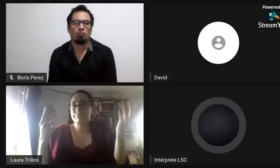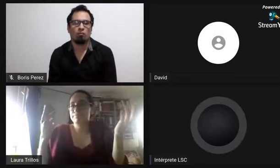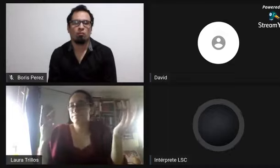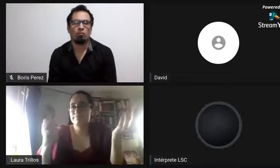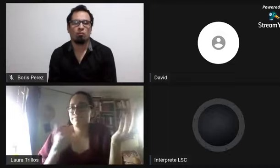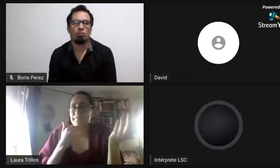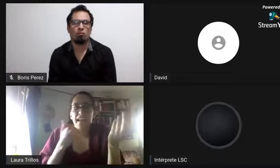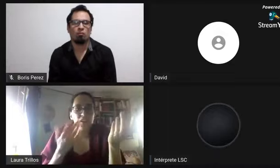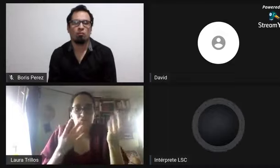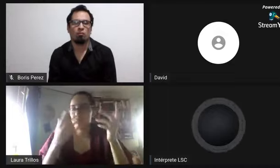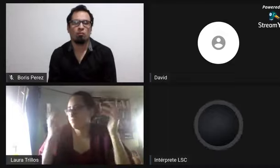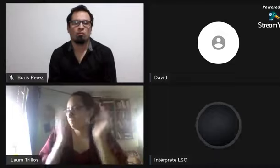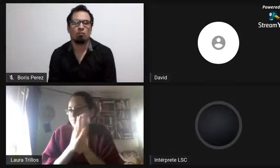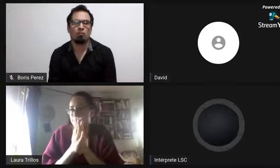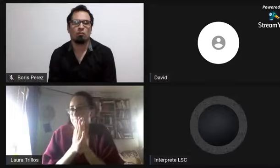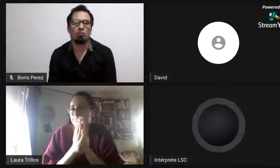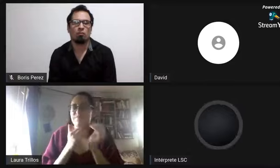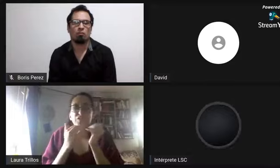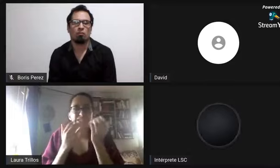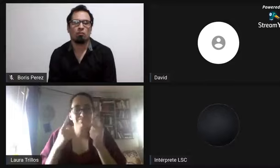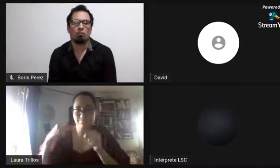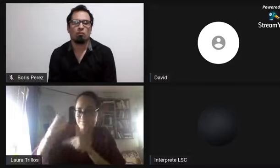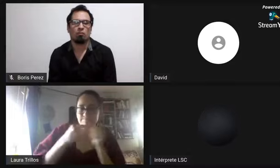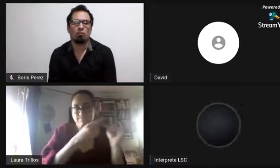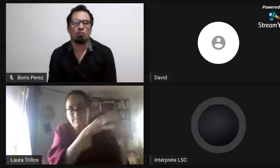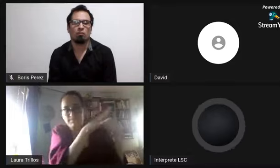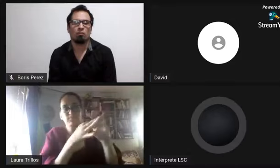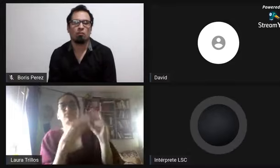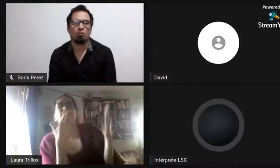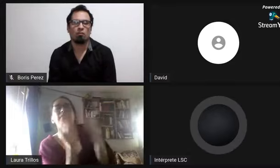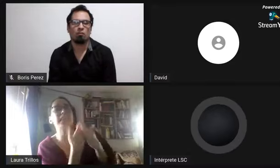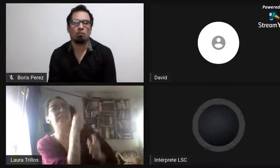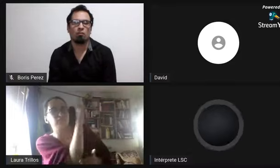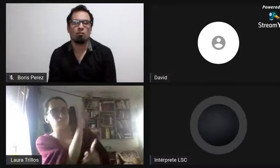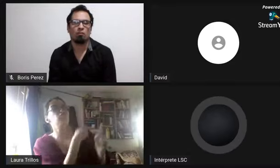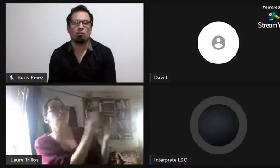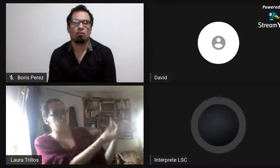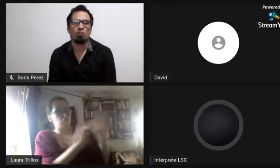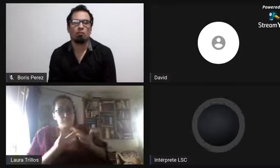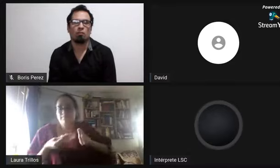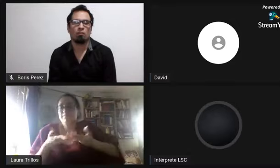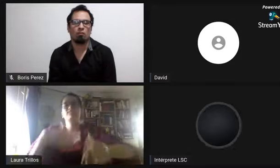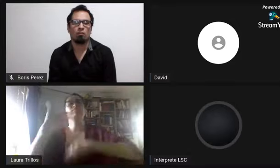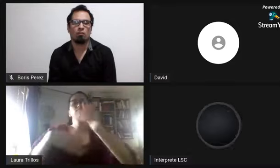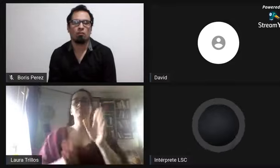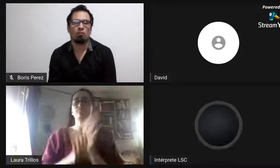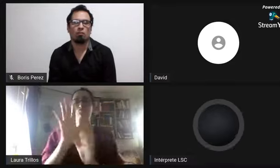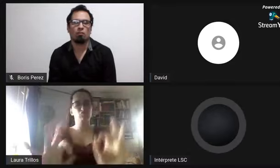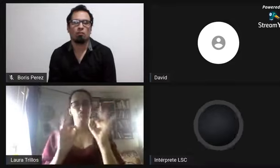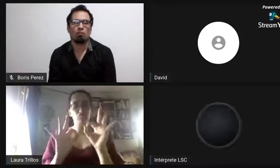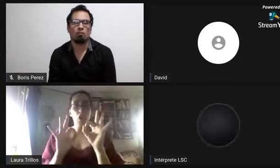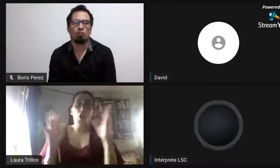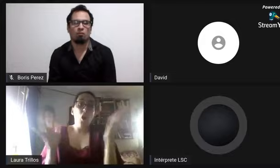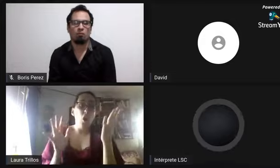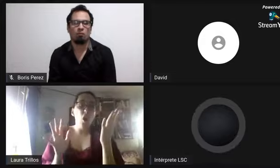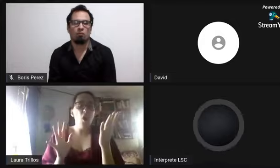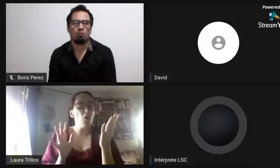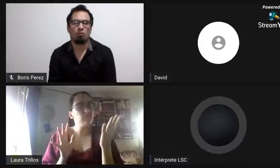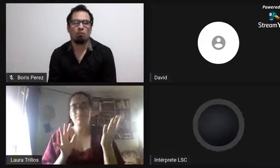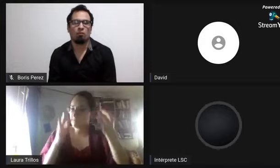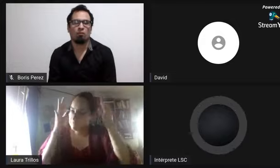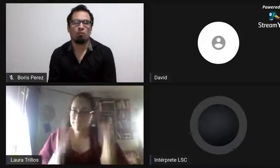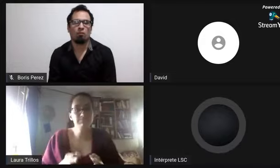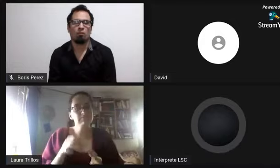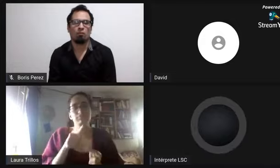en temas políticos también, no sé, pues toda la evolución histórica nos